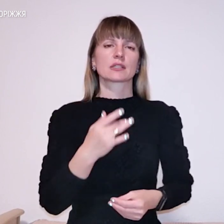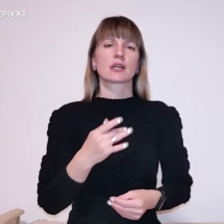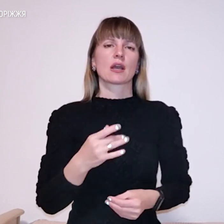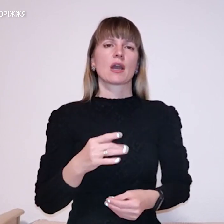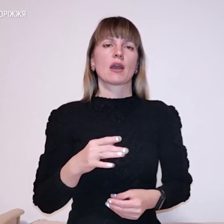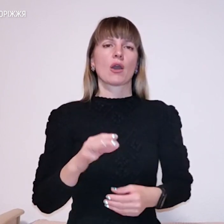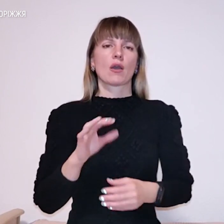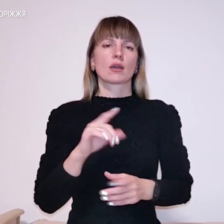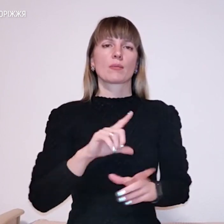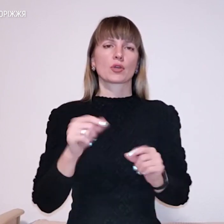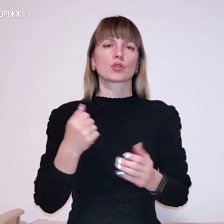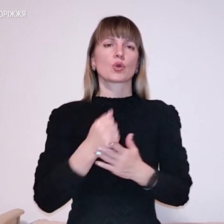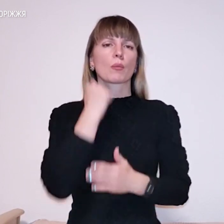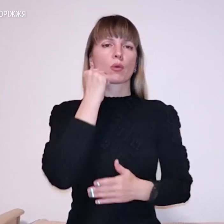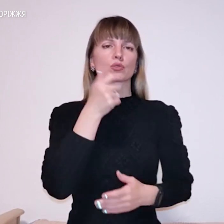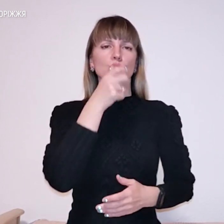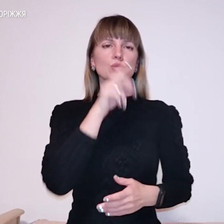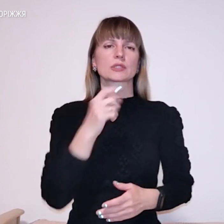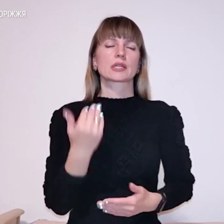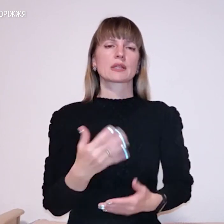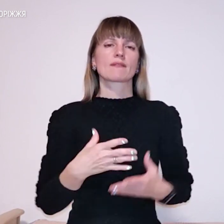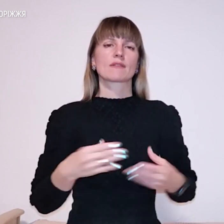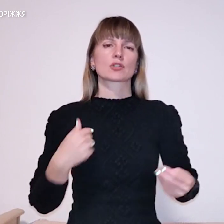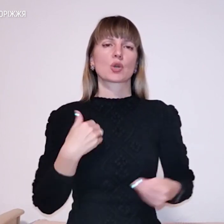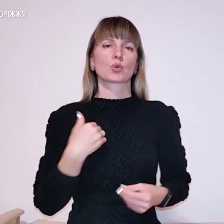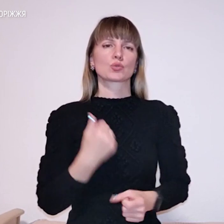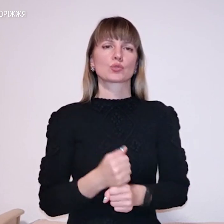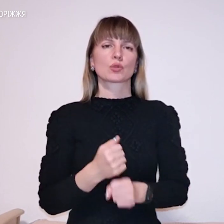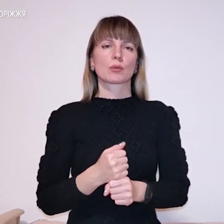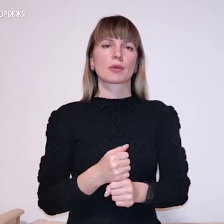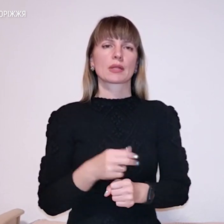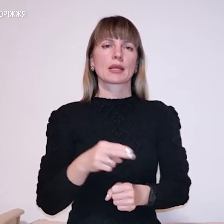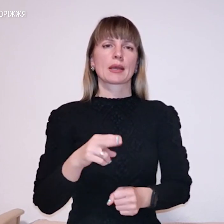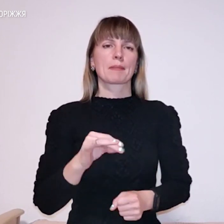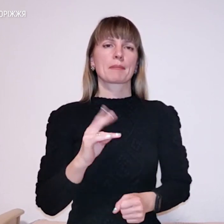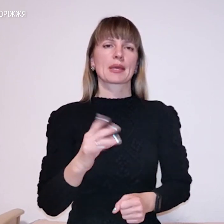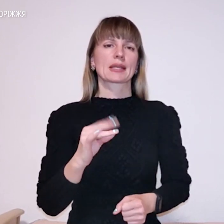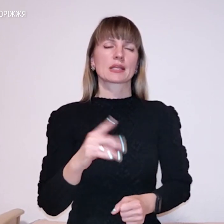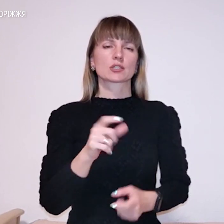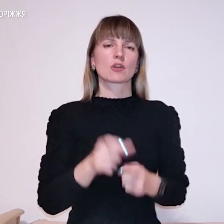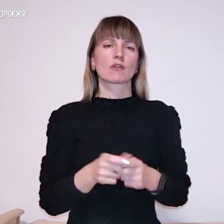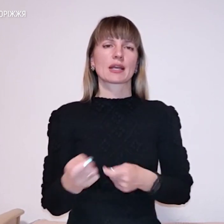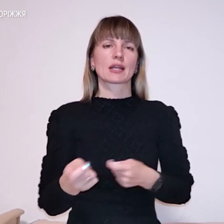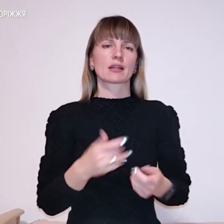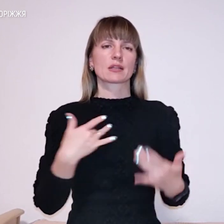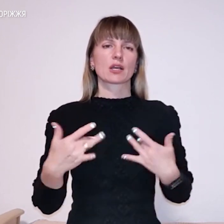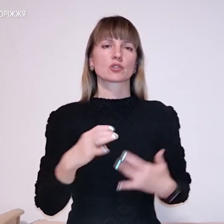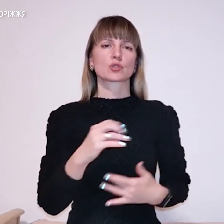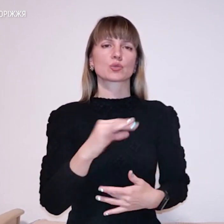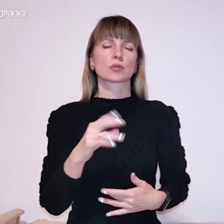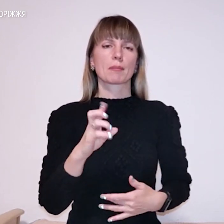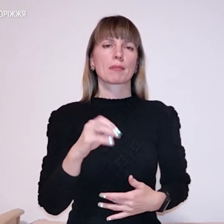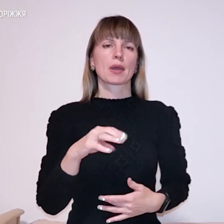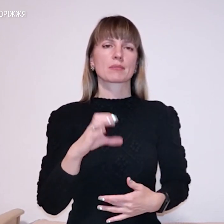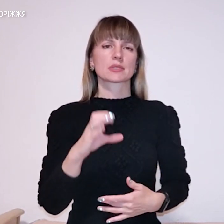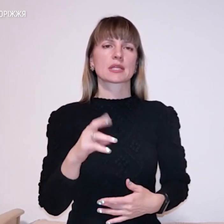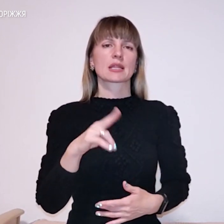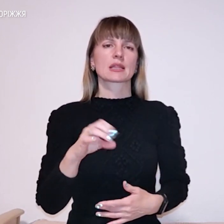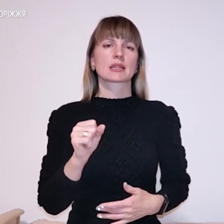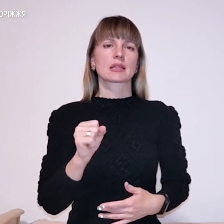бо я дуже скучила за нею. Весною я хочу зробити пікнік. За словами керівниці театру студії БЕМС Світлани Демиденко, заняття в гуртку